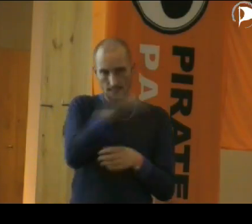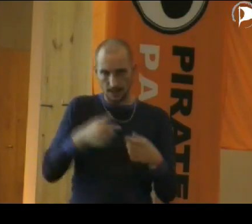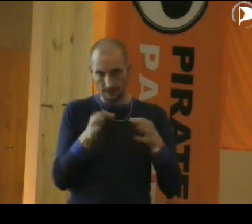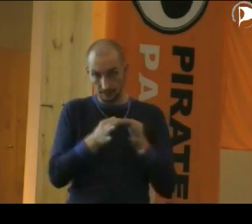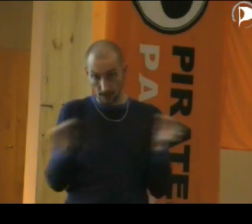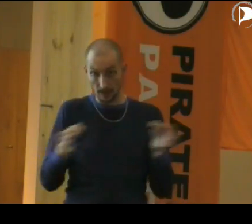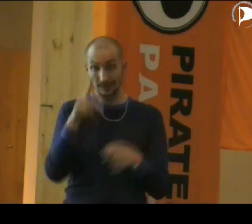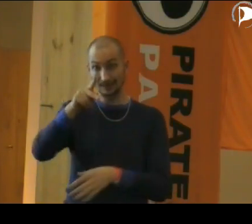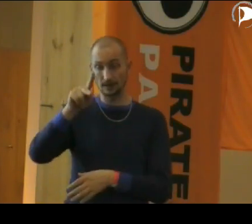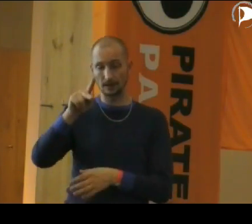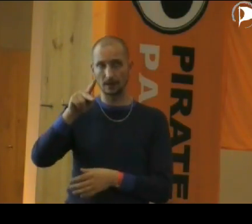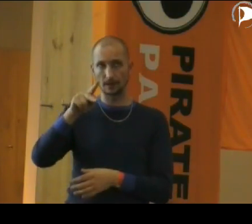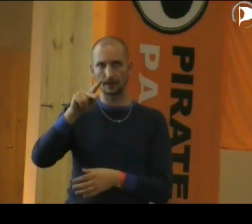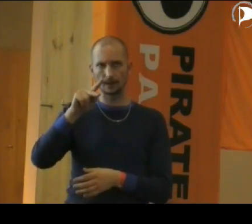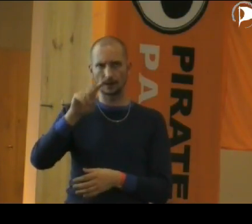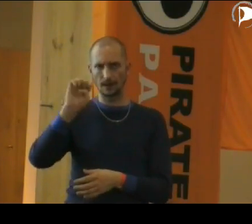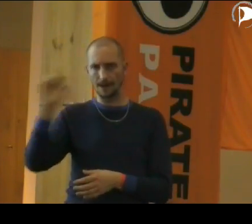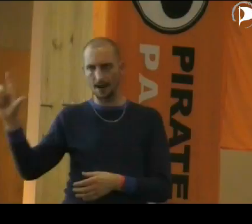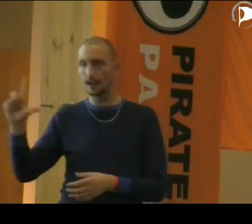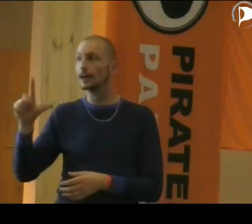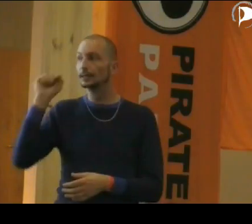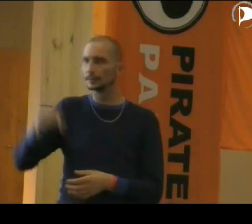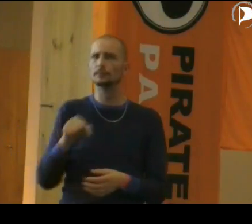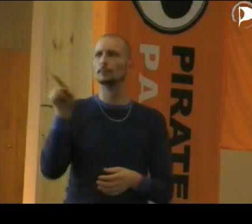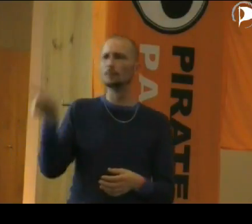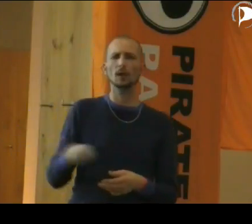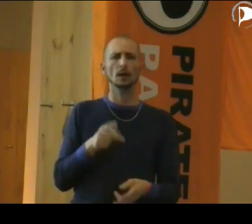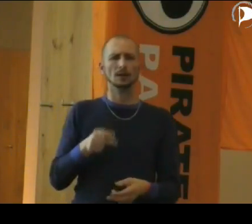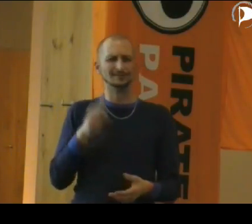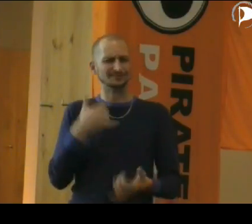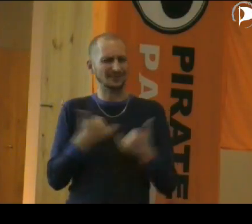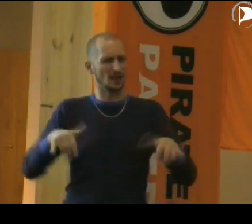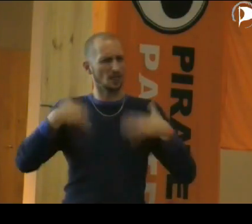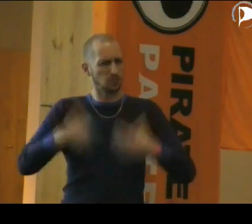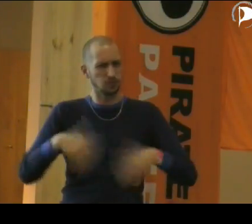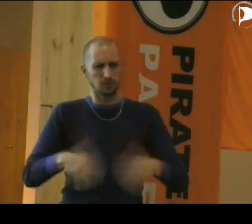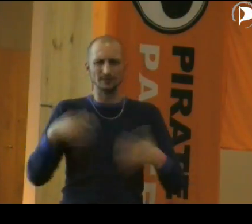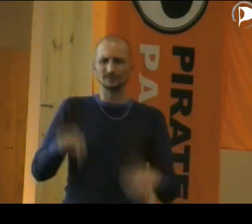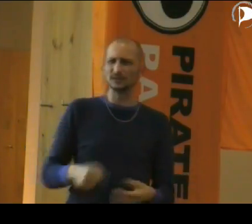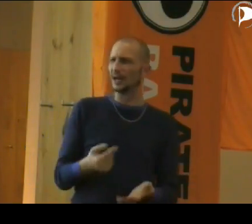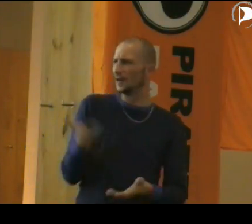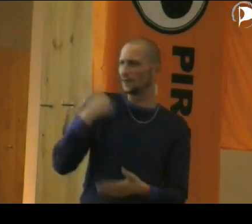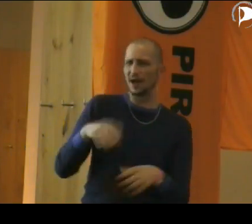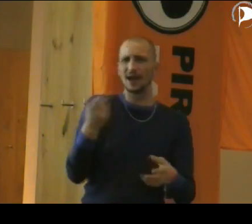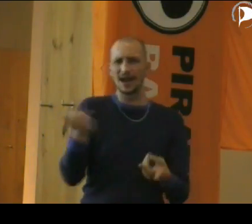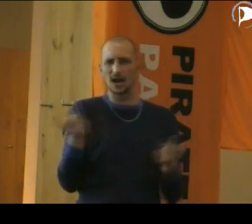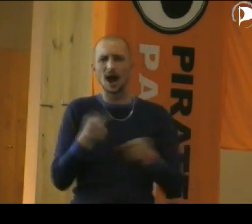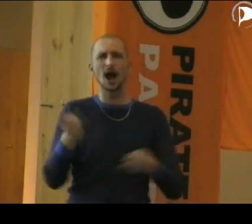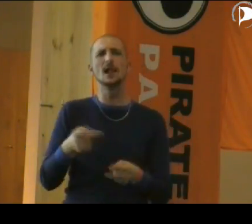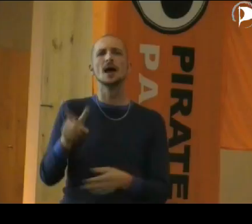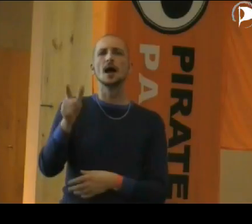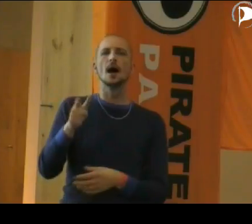der überwachungs vorführung vor ort eine gewisse wurstigkeit an den tag die links war ehrlich gesagt ziemlich wurscht auch irgendwelche kamera zum